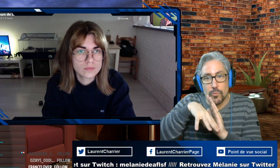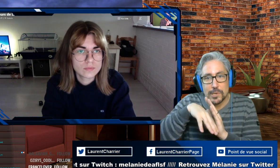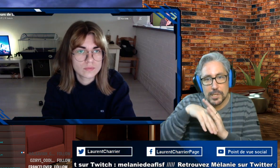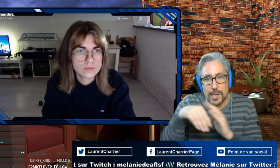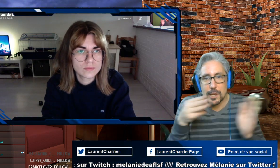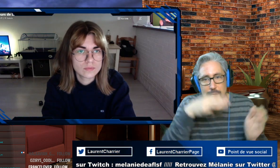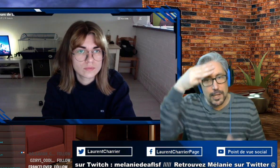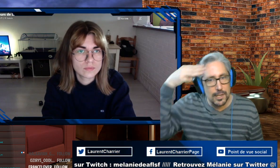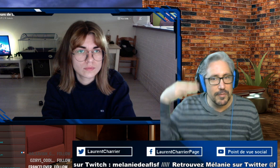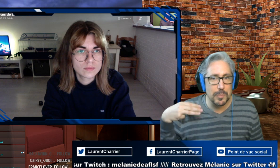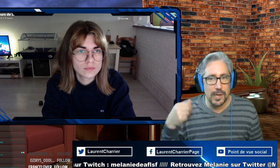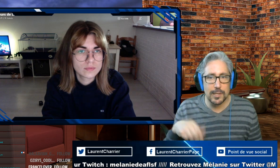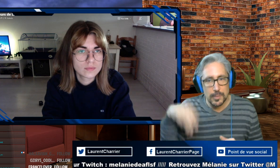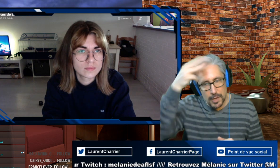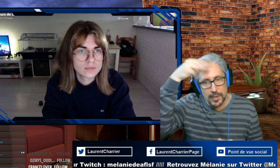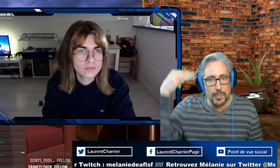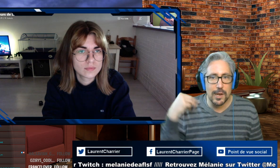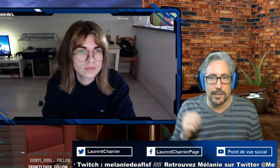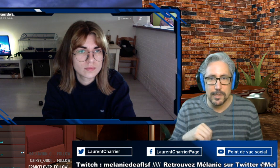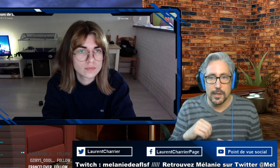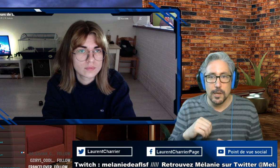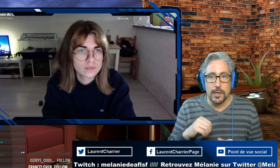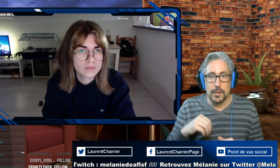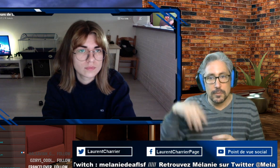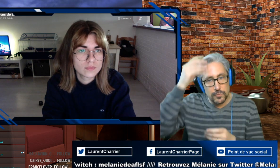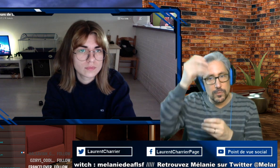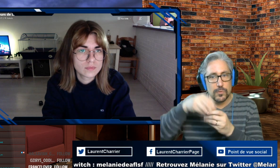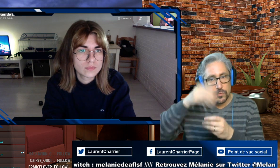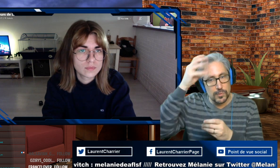ça coûte moins cher qu'avec Mélanie, mais avec Mélanie